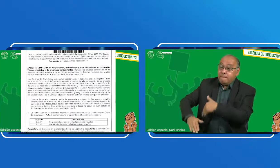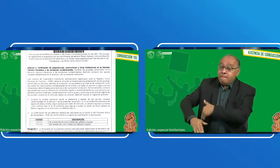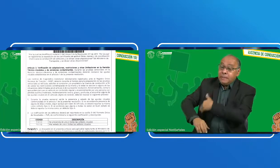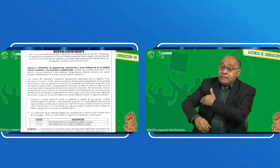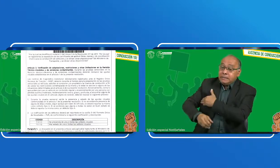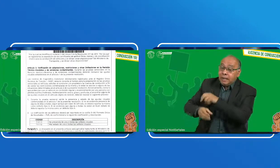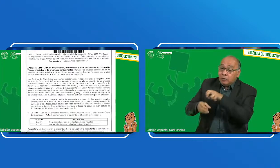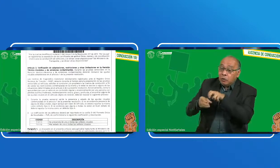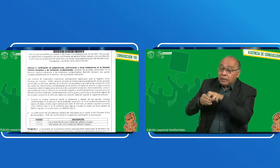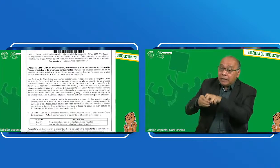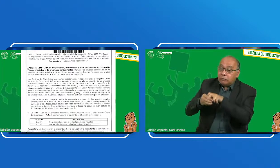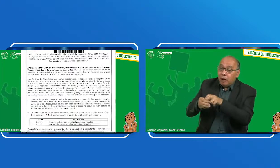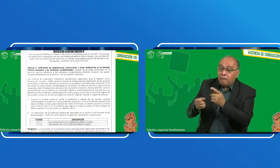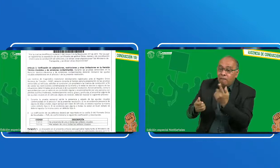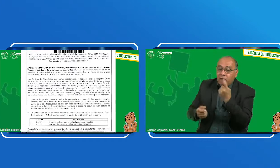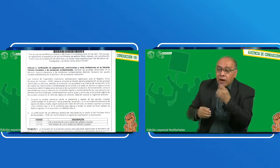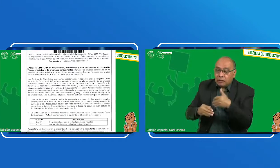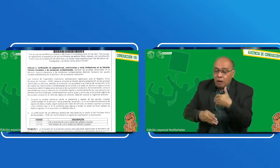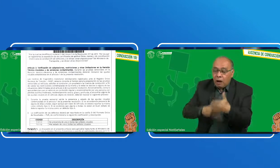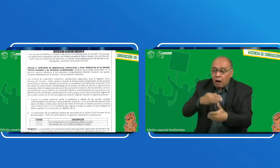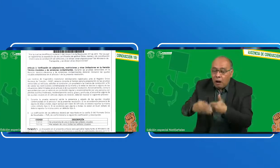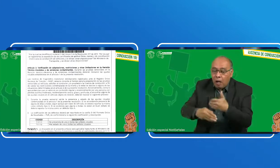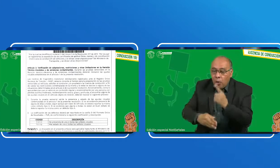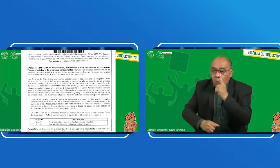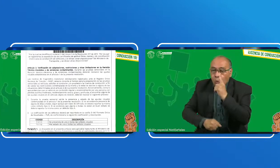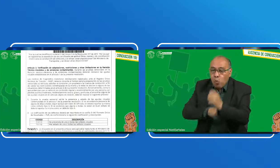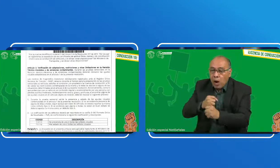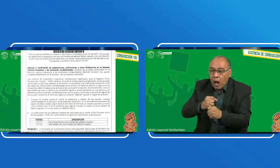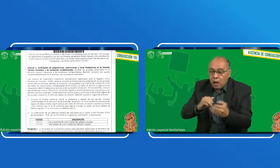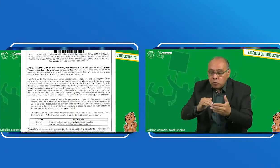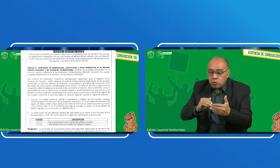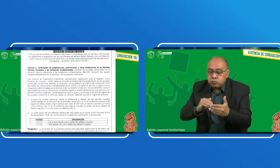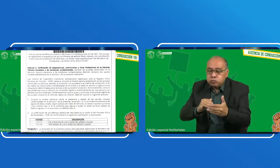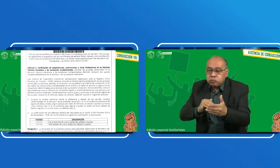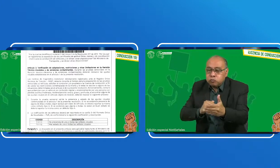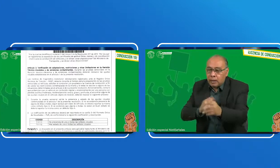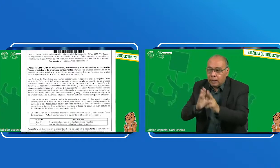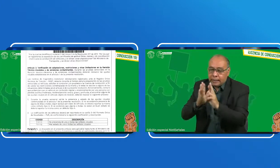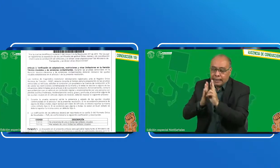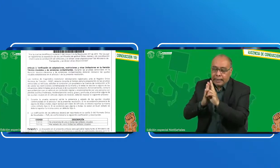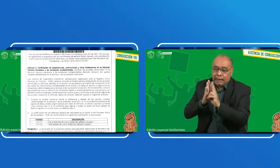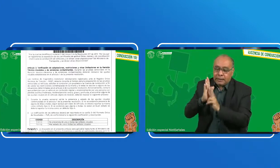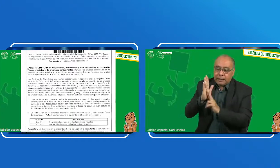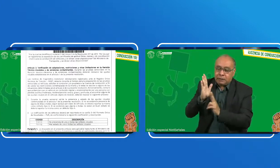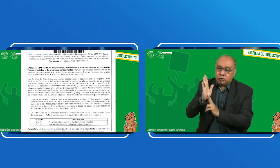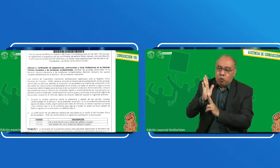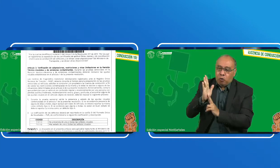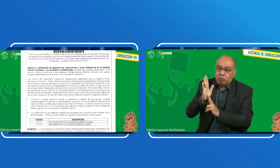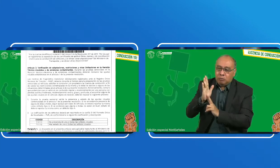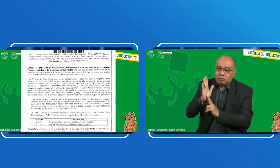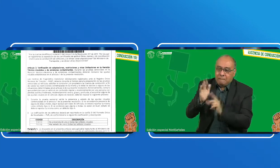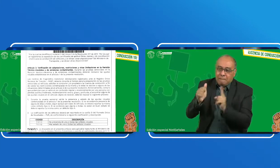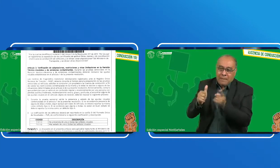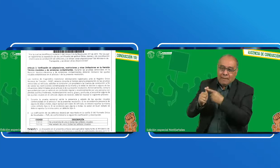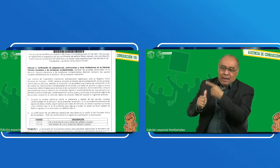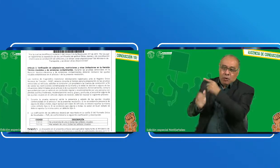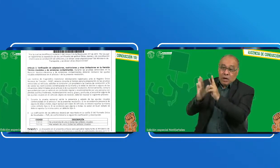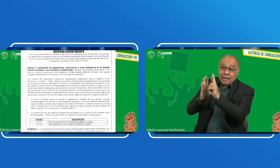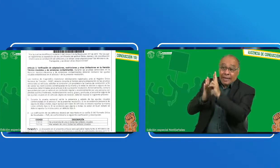a regir inmediatamente. La resolución menciona que se da un plazo